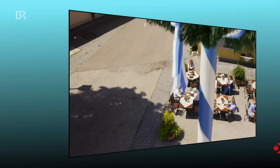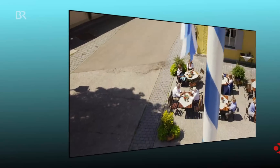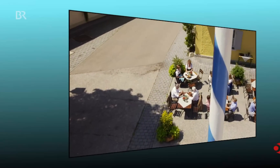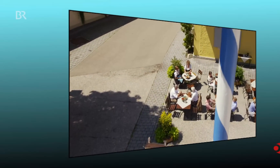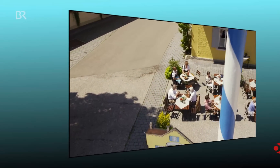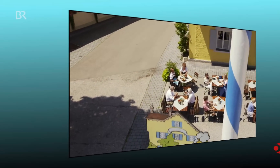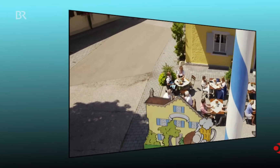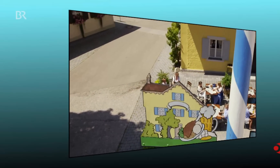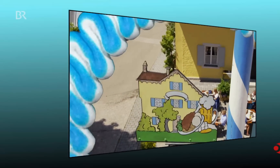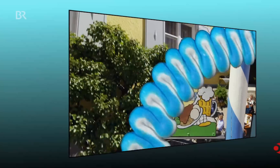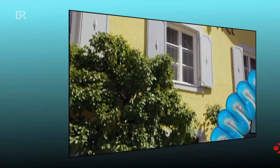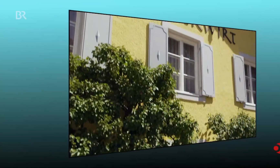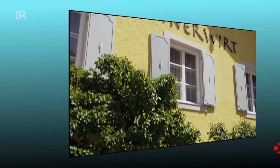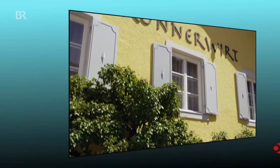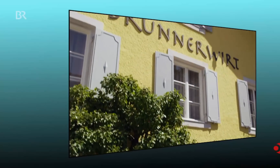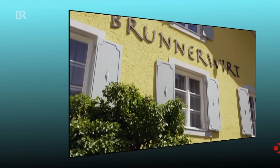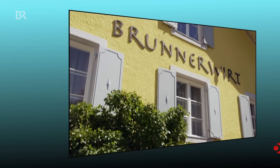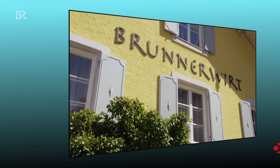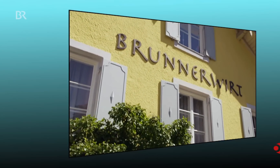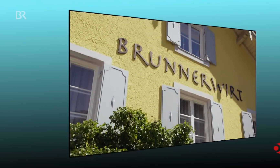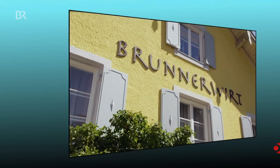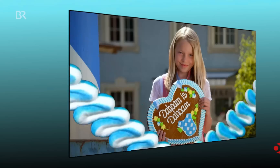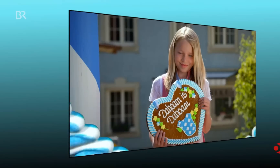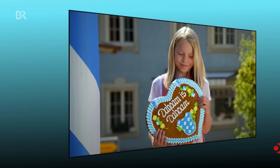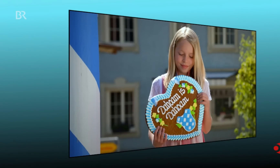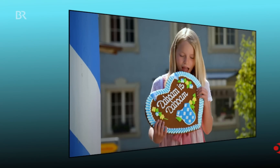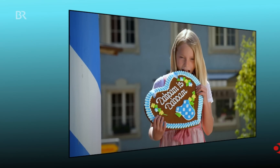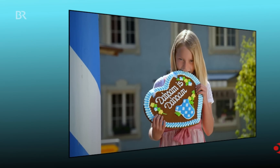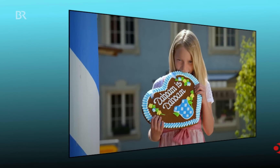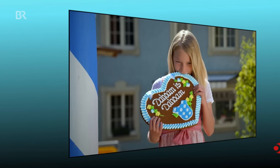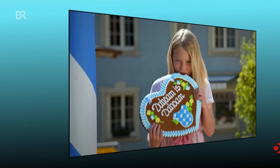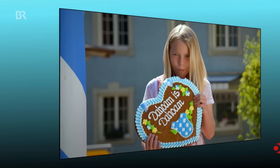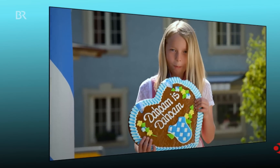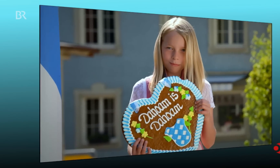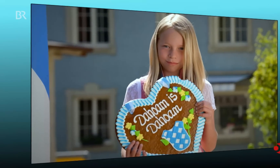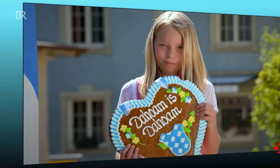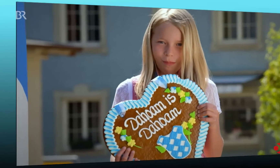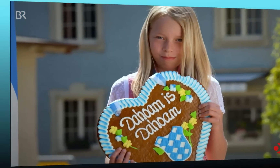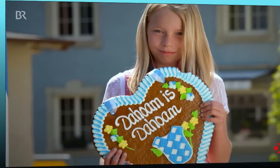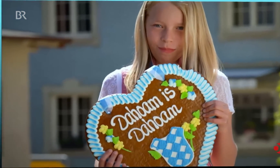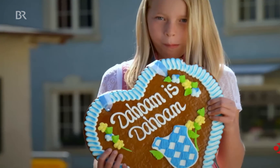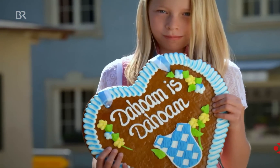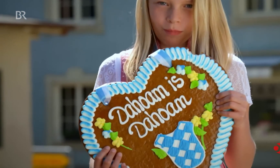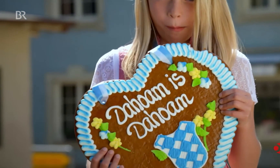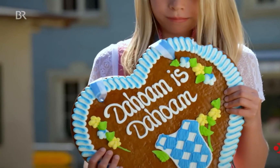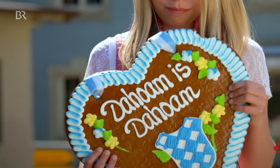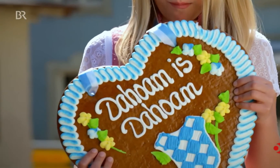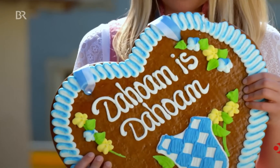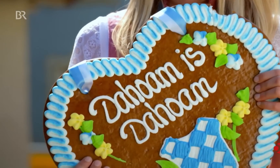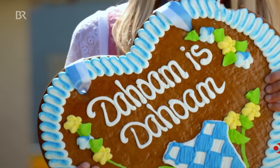jeden Menschen fragen, der wird dich anschauen und dir sagen, Dahorm ist